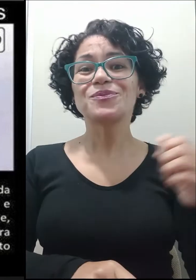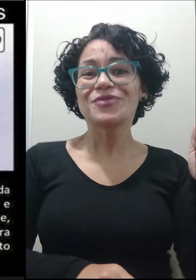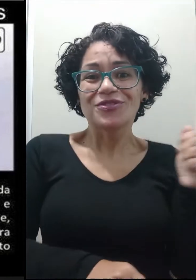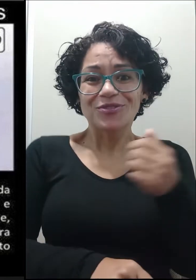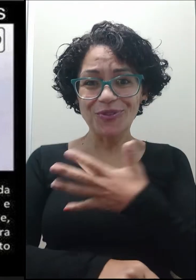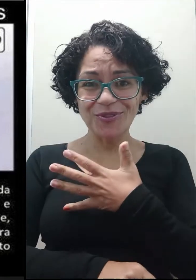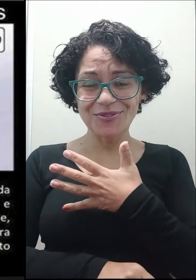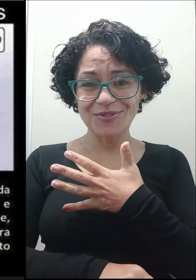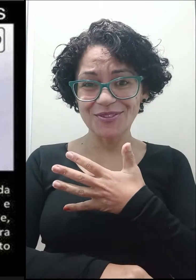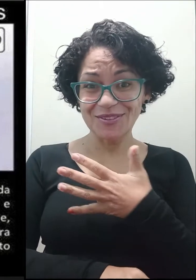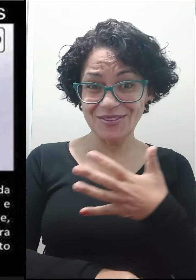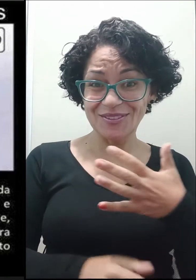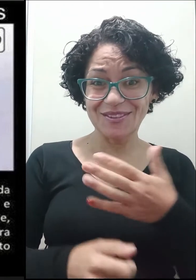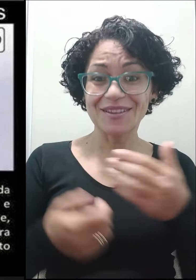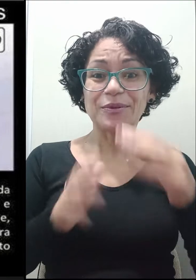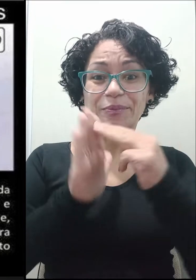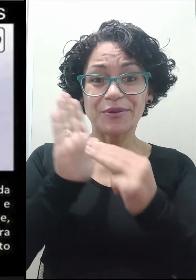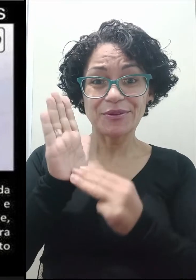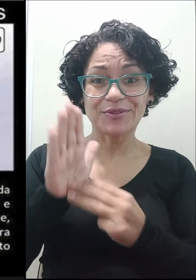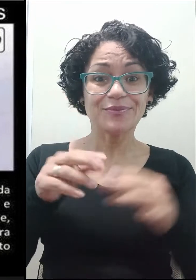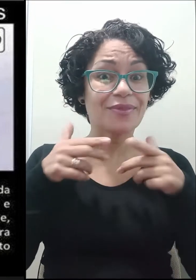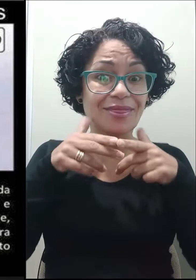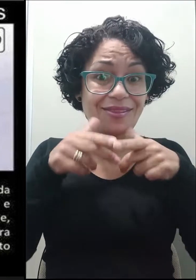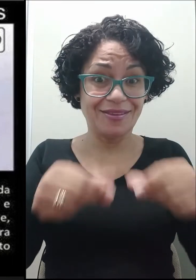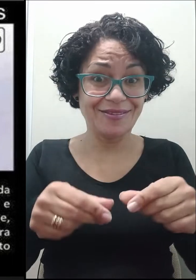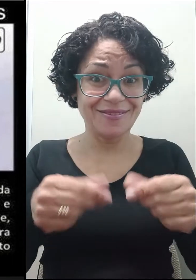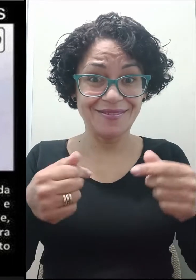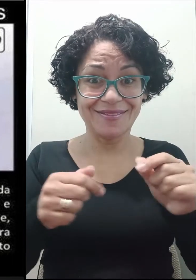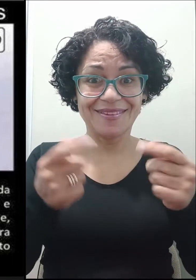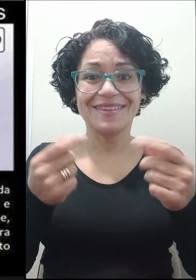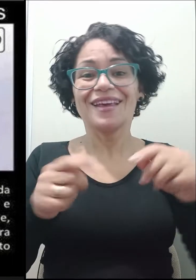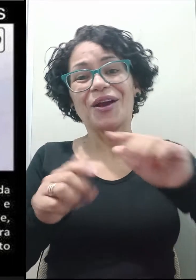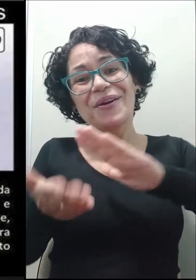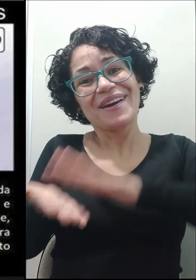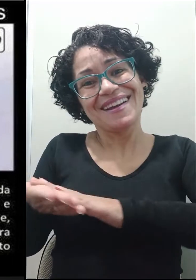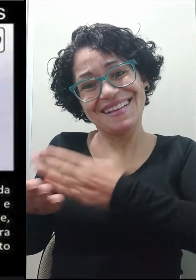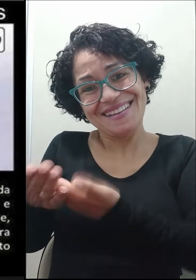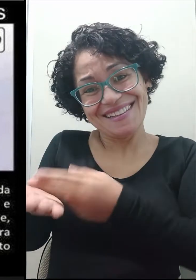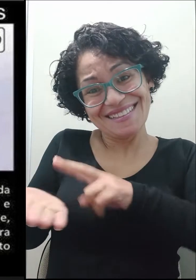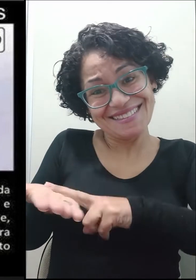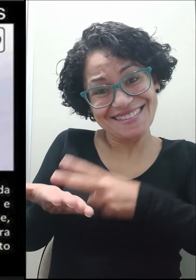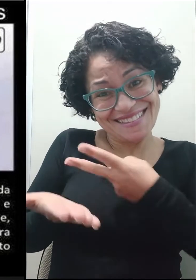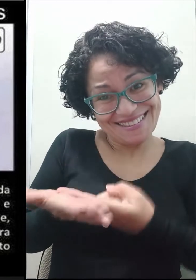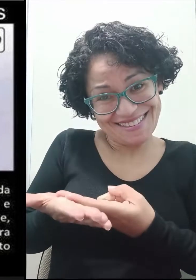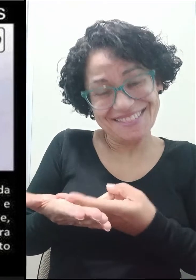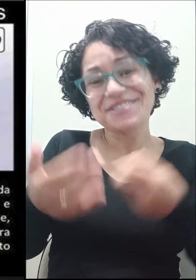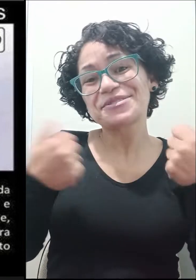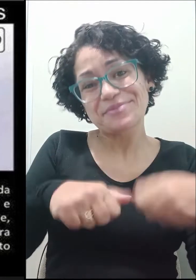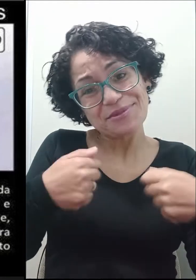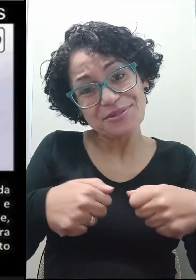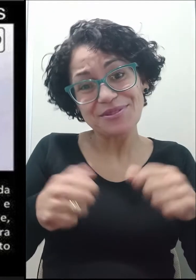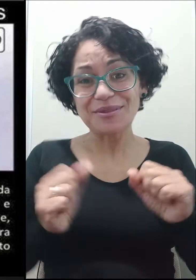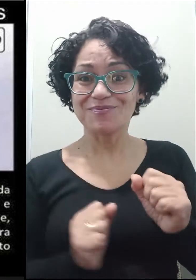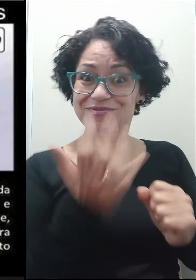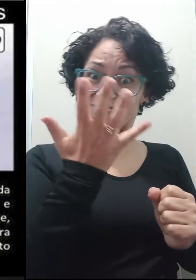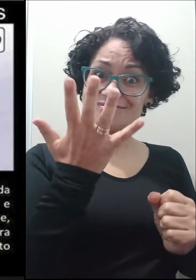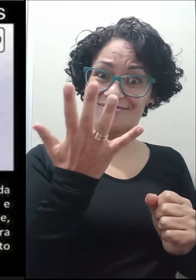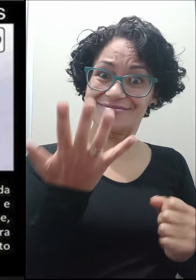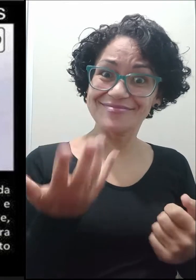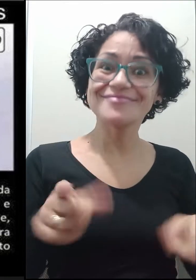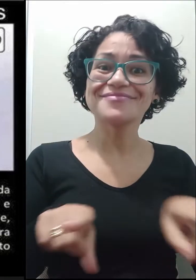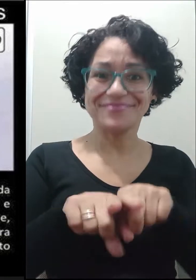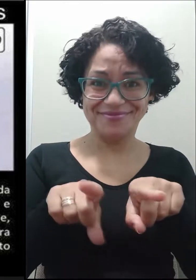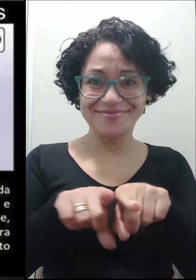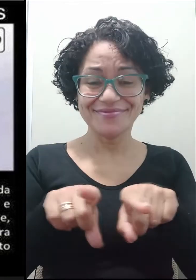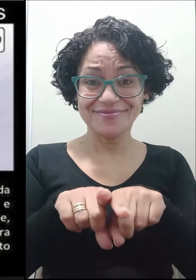nova língua no campo de ensino de surdos, o TILS, tradutor, intérprete da língua de